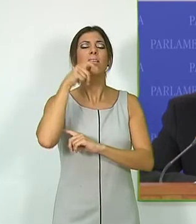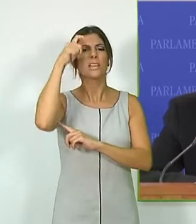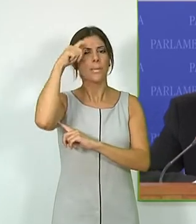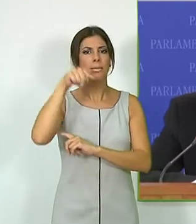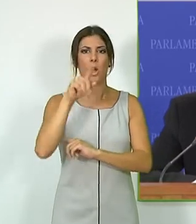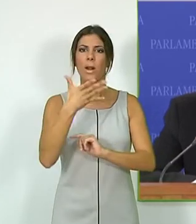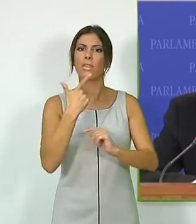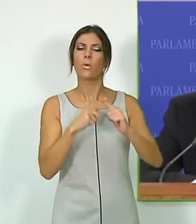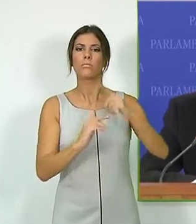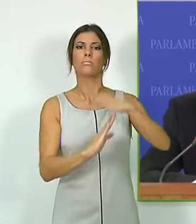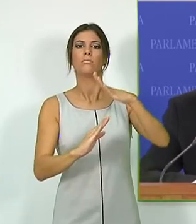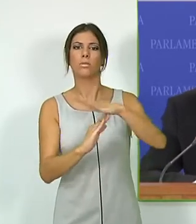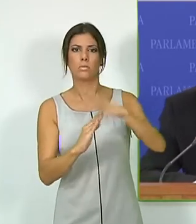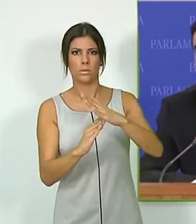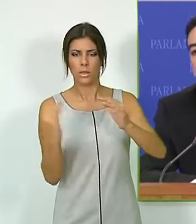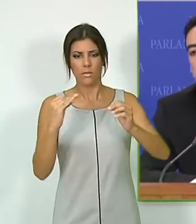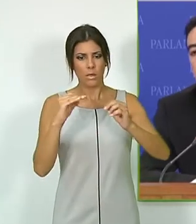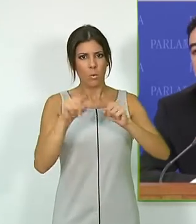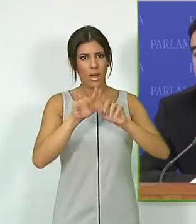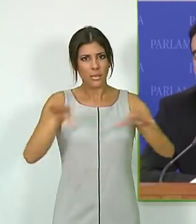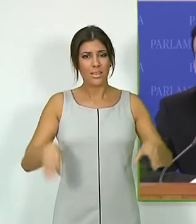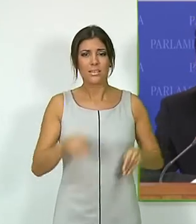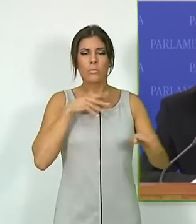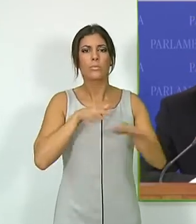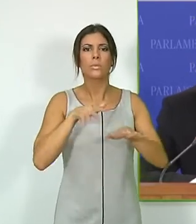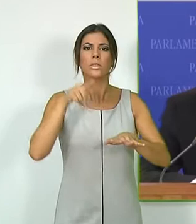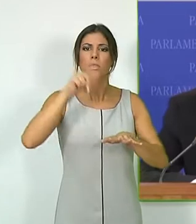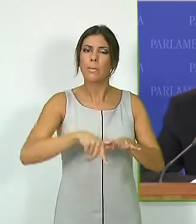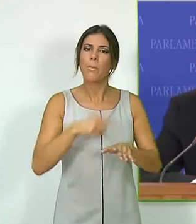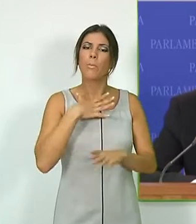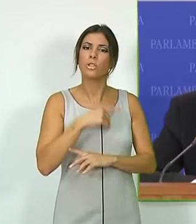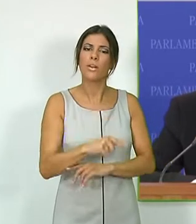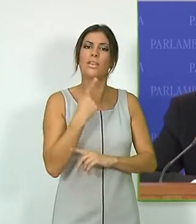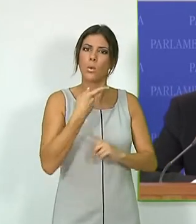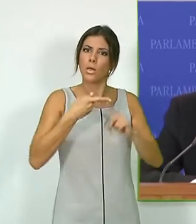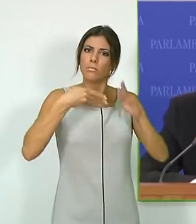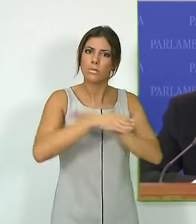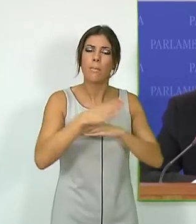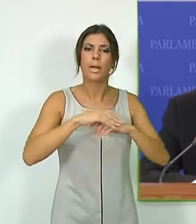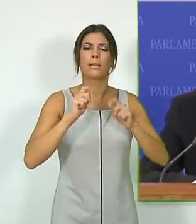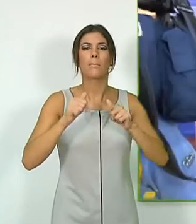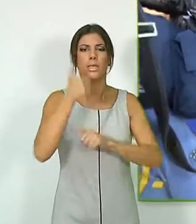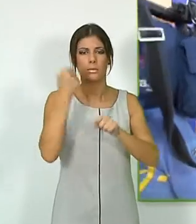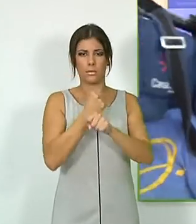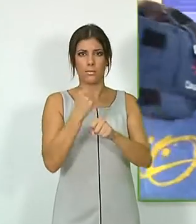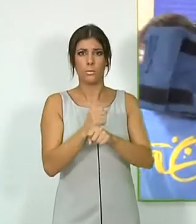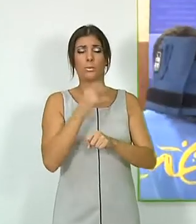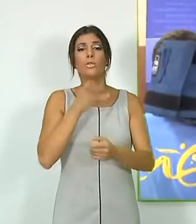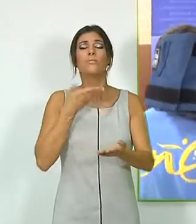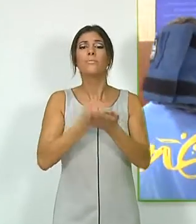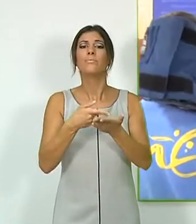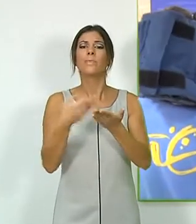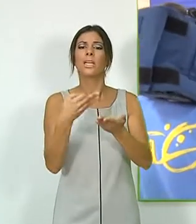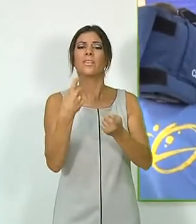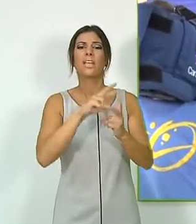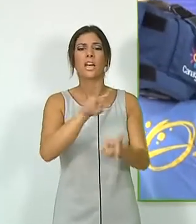traer como consecuencia esa dinamización, esa capacidad del mercado andaluz de volver a generar empleo. Para ello